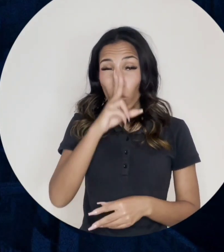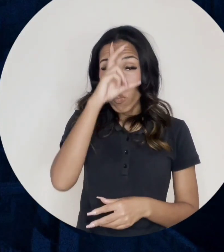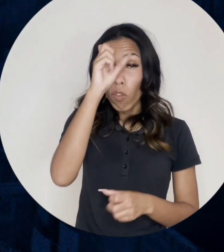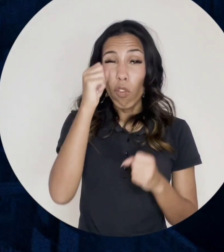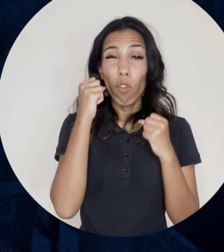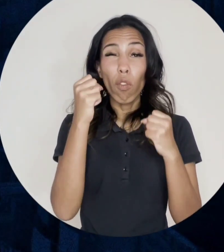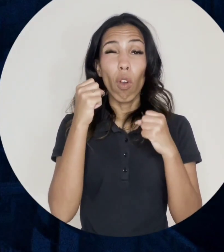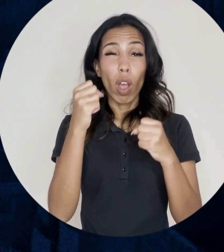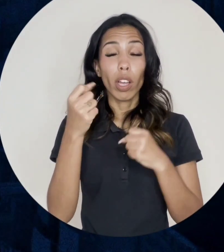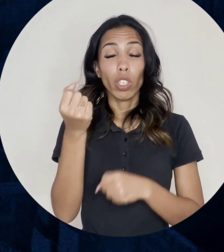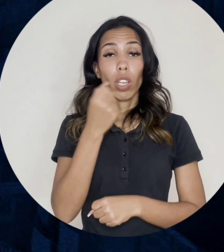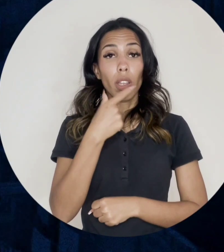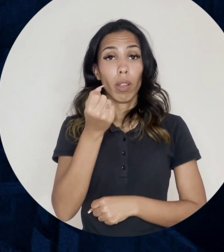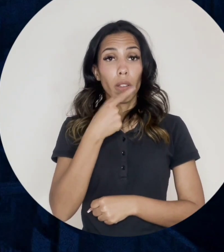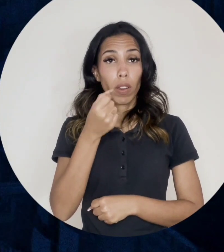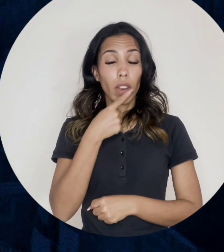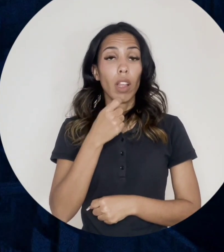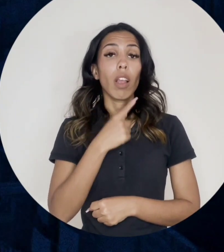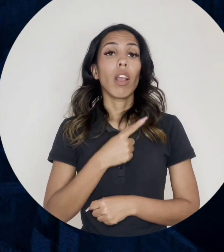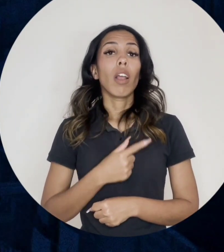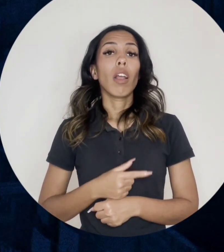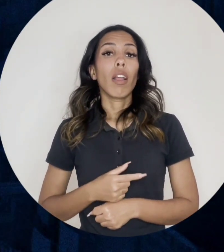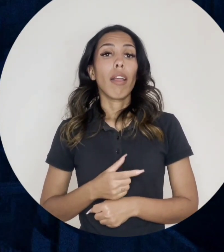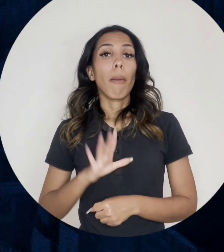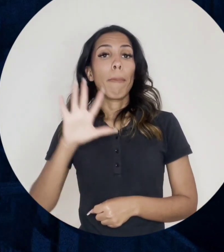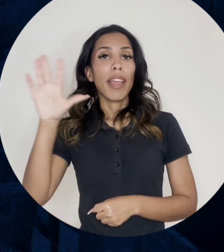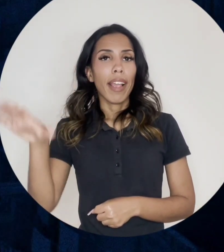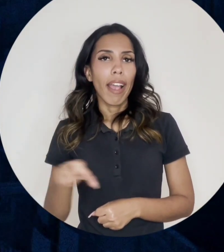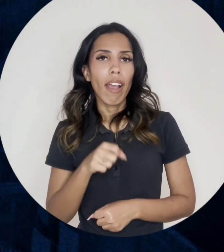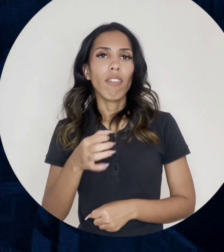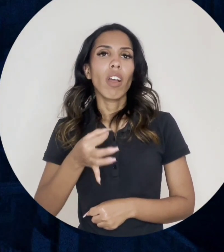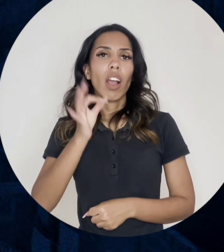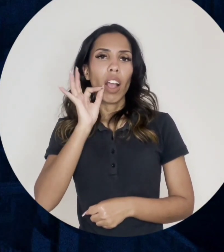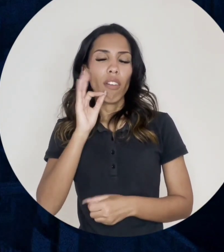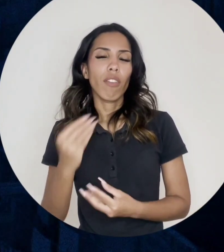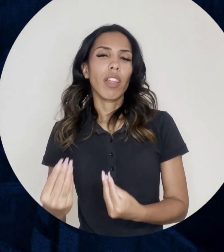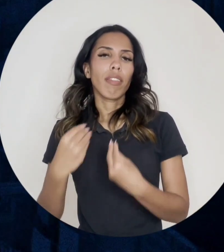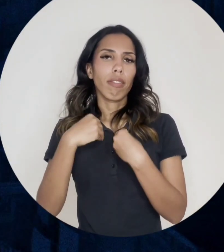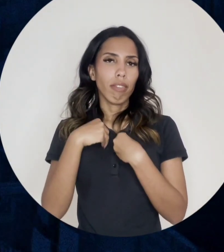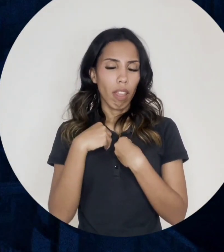medicação. Ela ia lá, pegava um café, me dava.